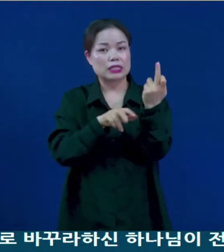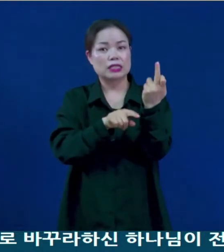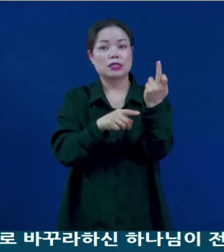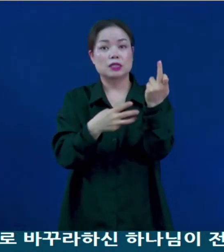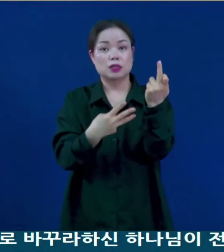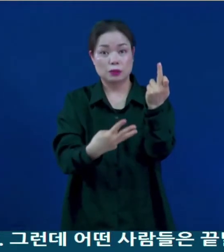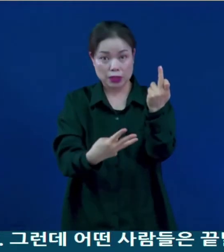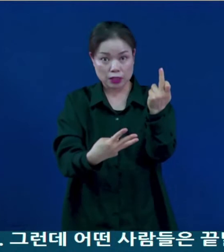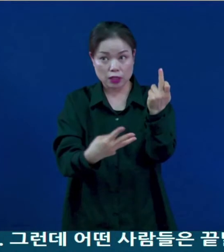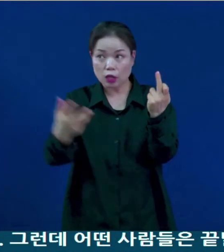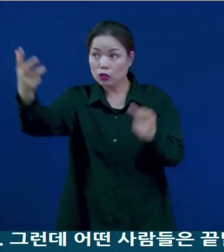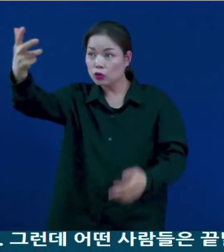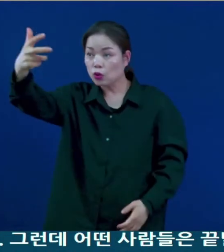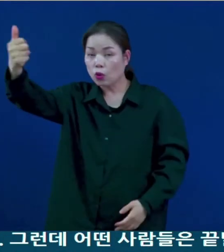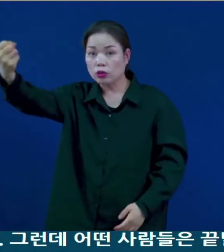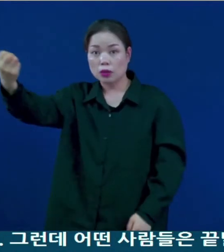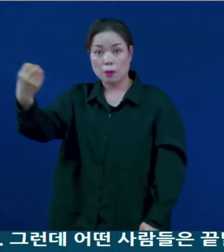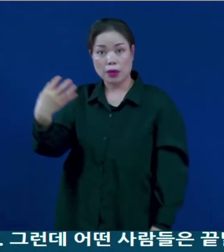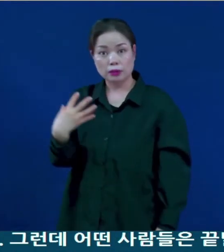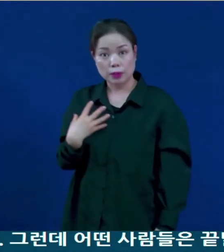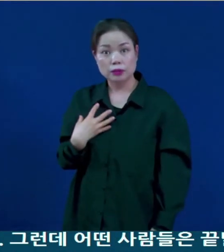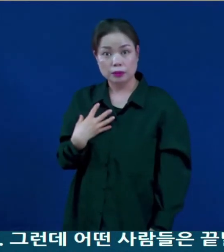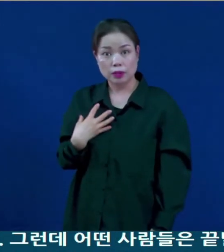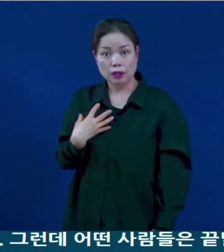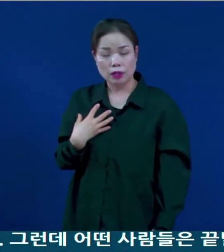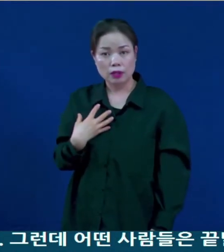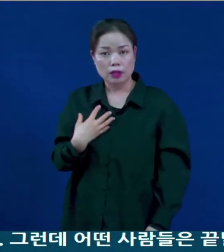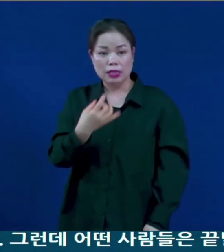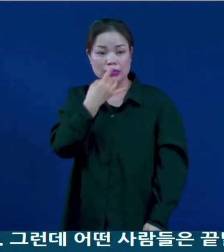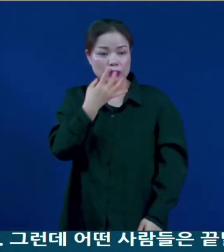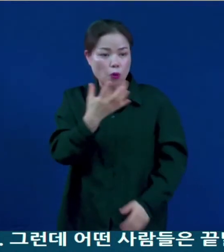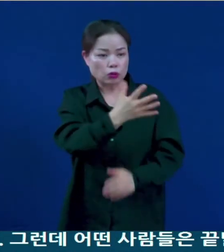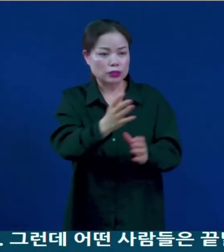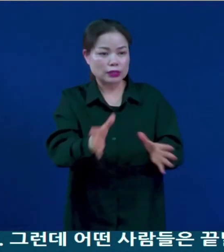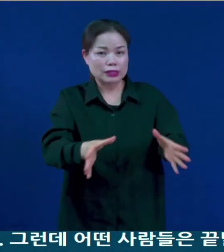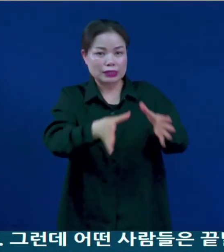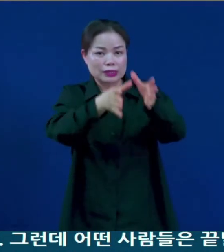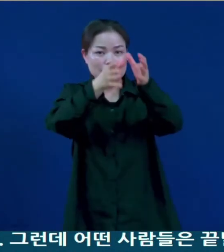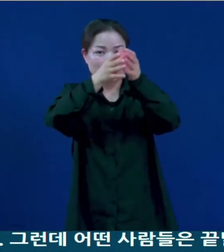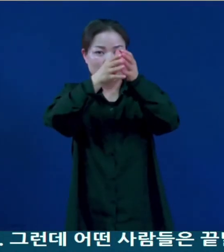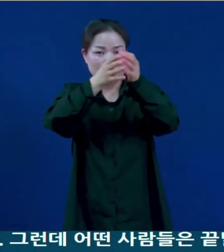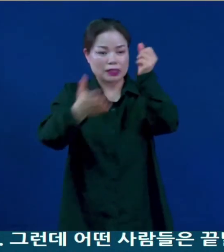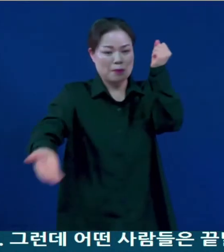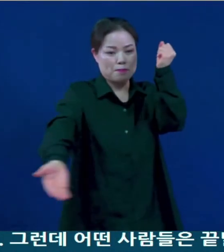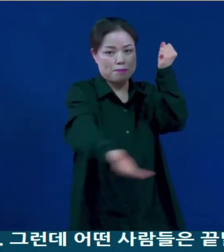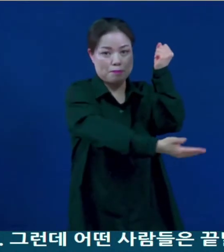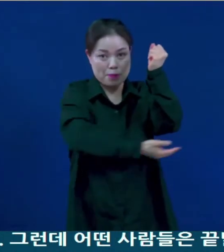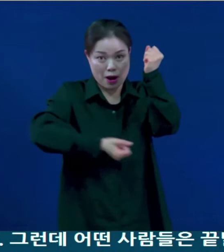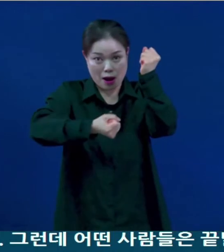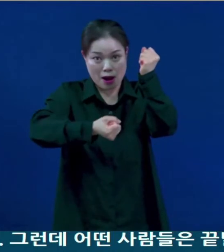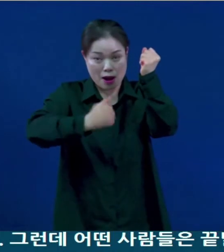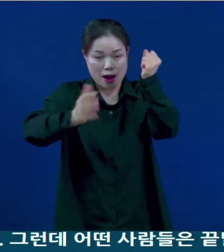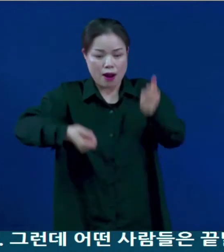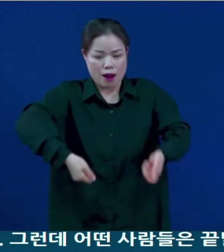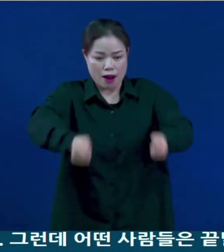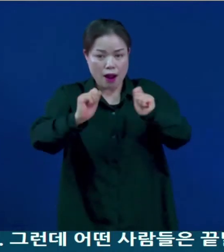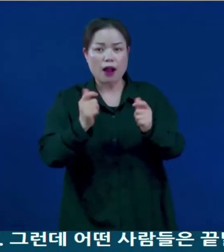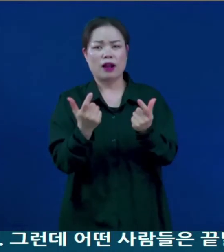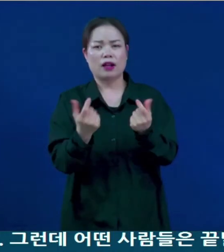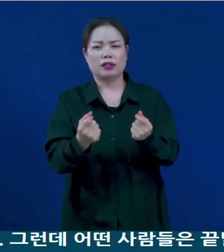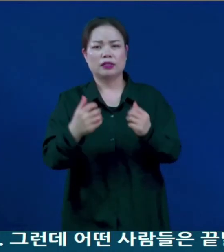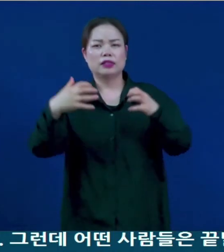보시면 여호와께서는 이렇게 말씀하십니다. 곡식단을 타작마당에 모음같이 그들을,